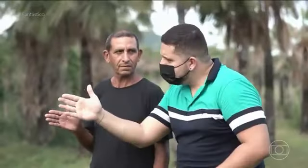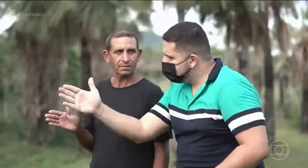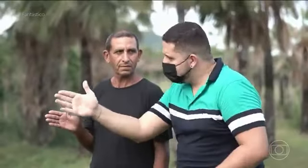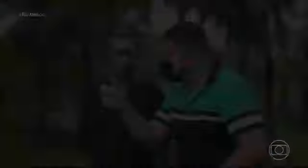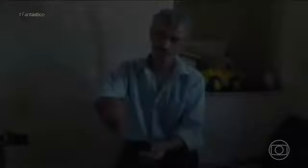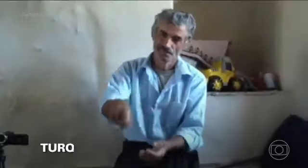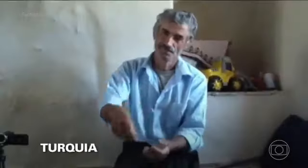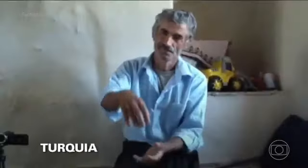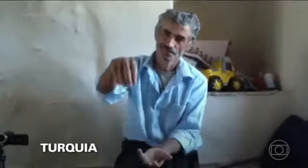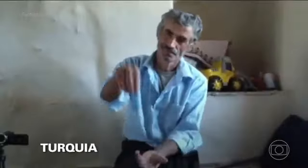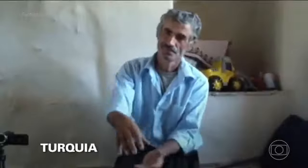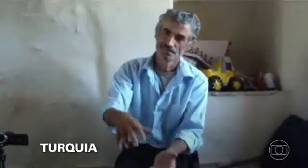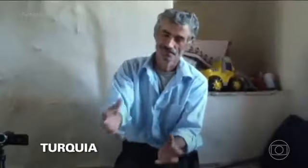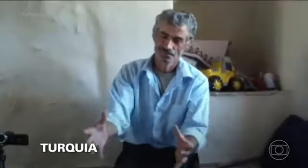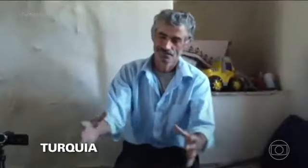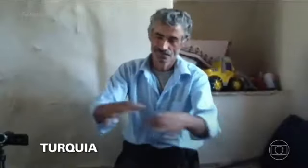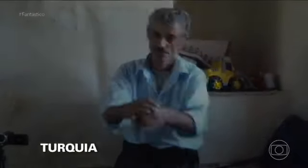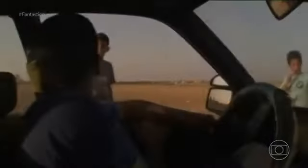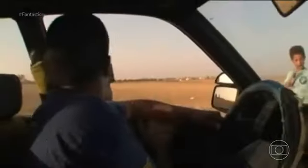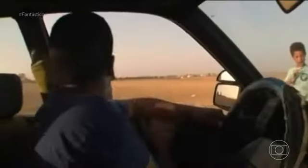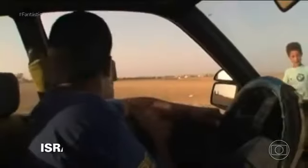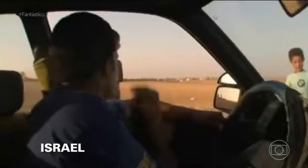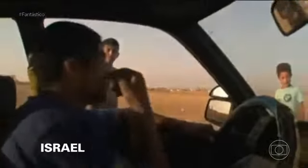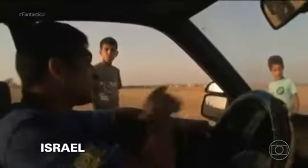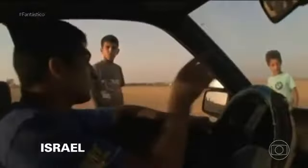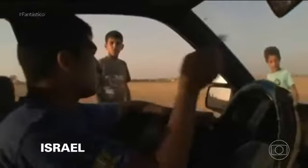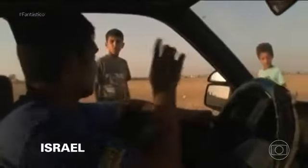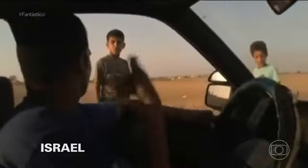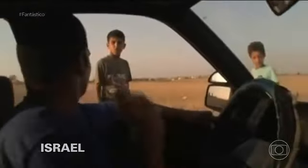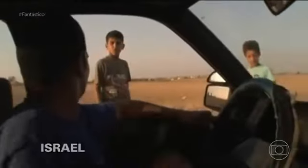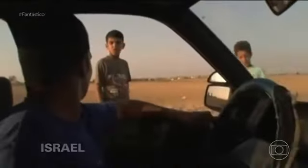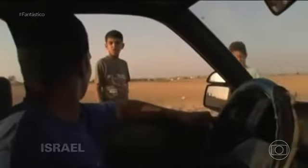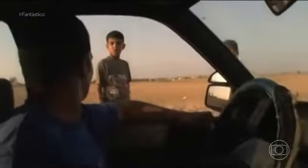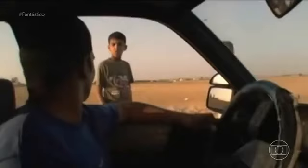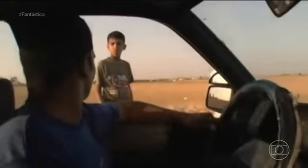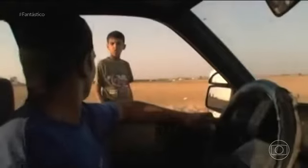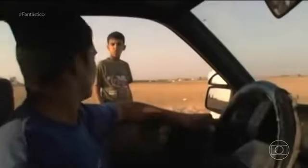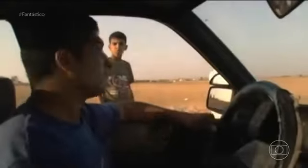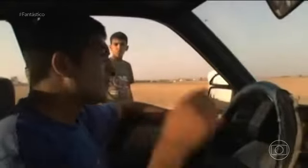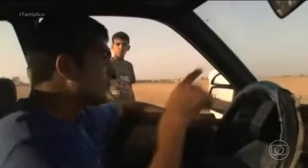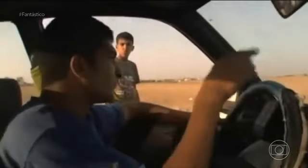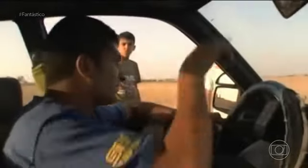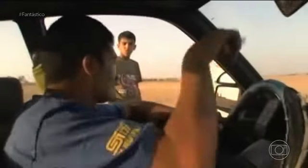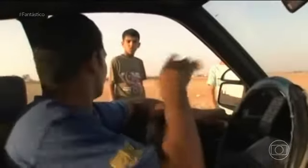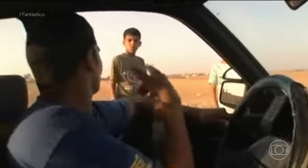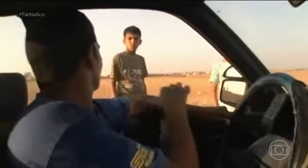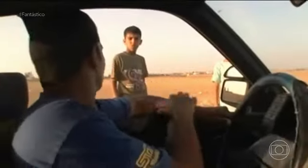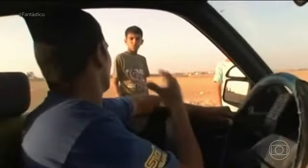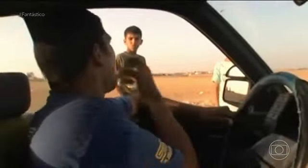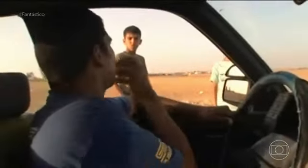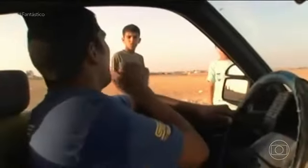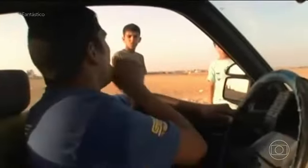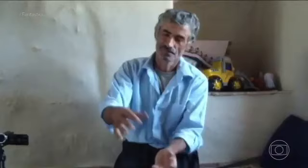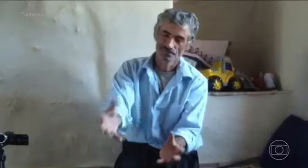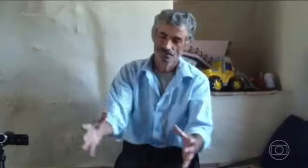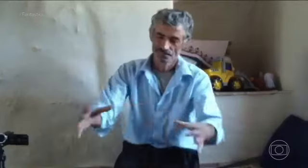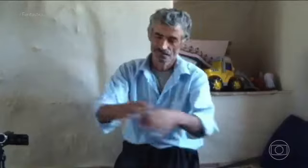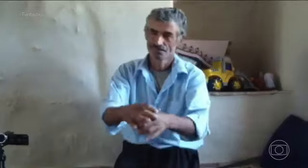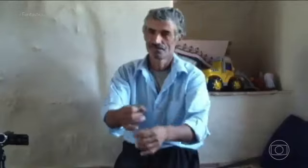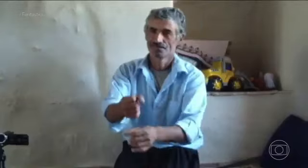comunidades, uma na Turquia e outra em Israel. Nesses locais, os surdos também desenvolveram uma linguagem própria